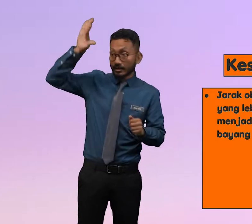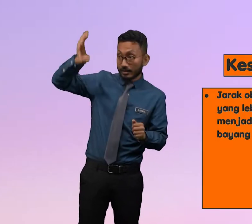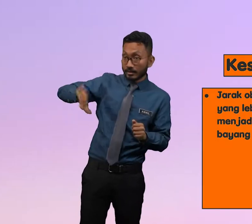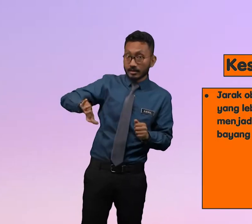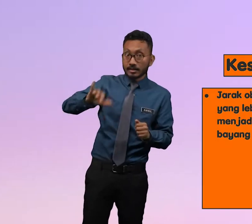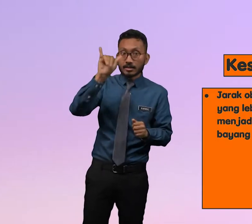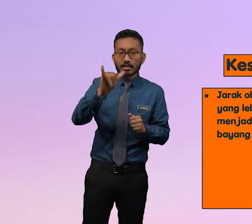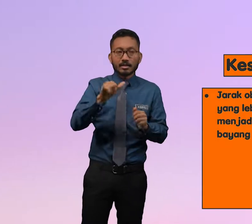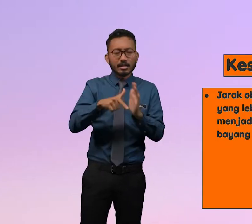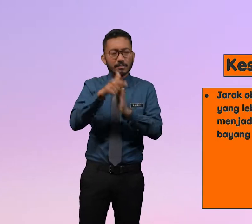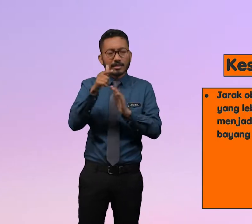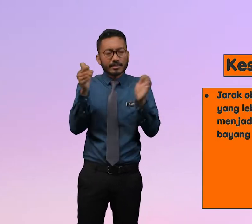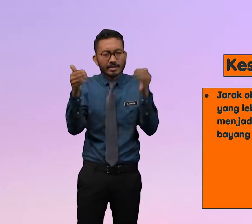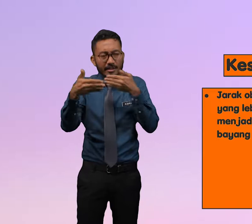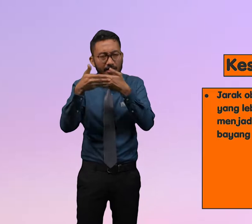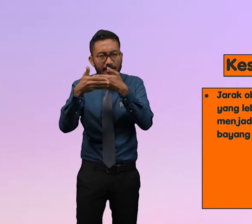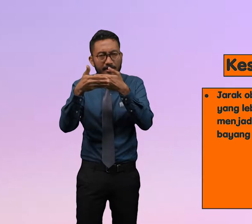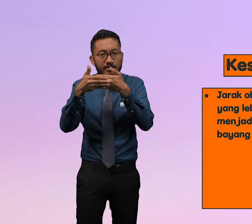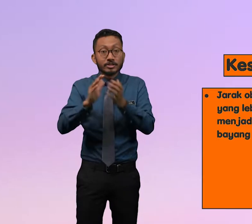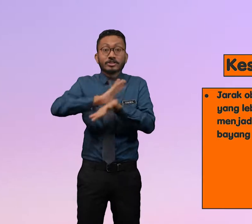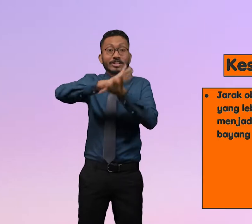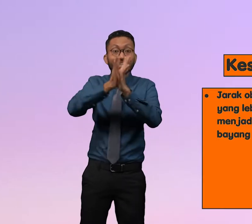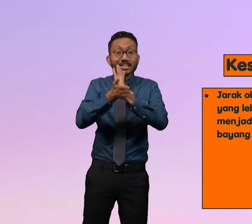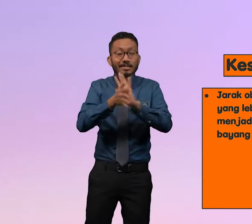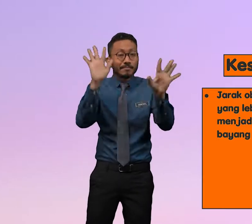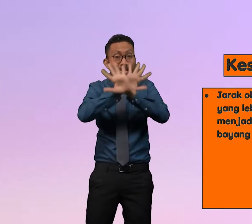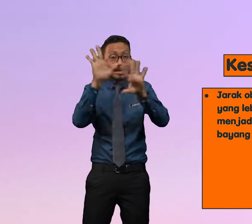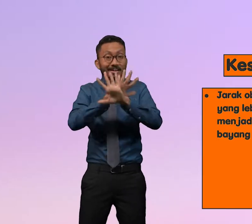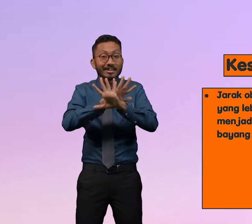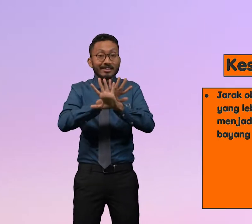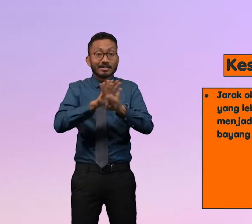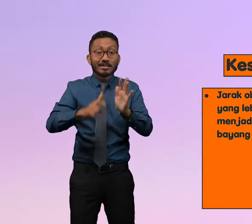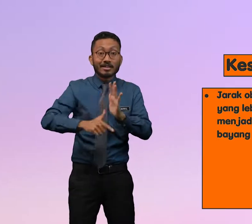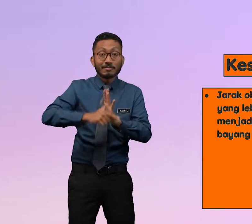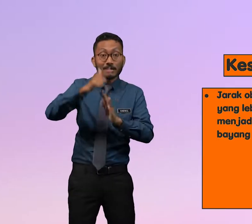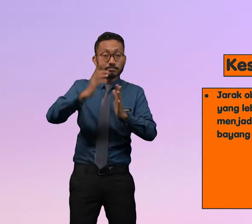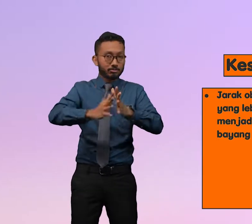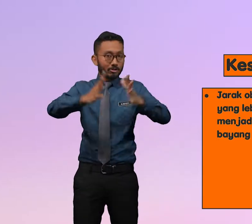klip yang lebih dekat. Jadi bayar-bayar lebih potong.